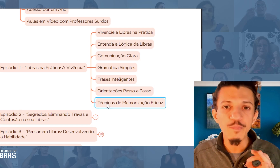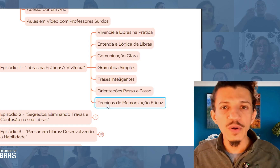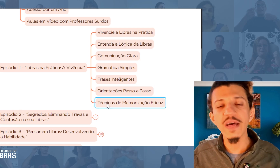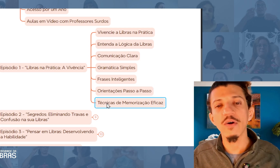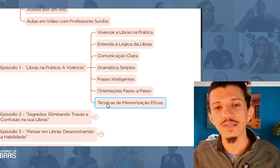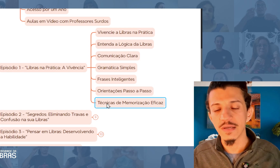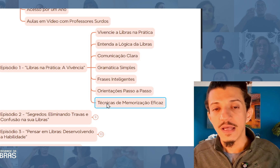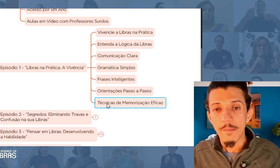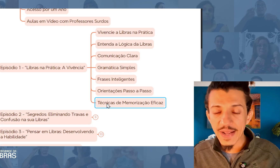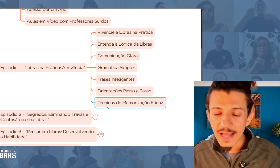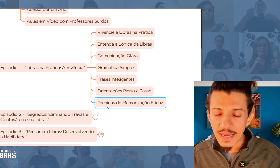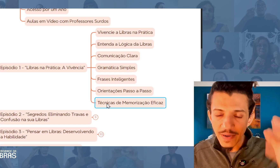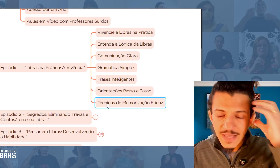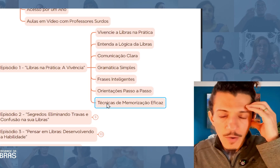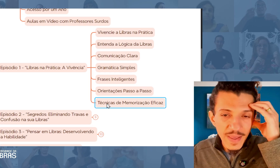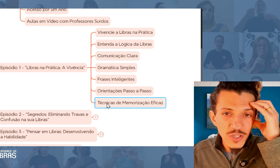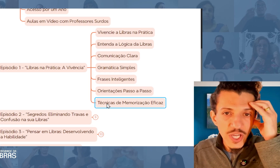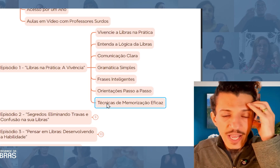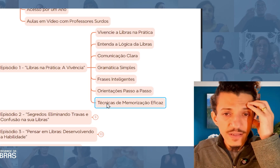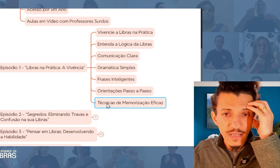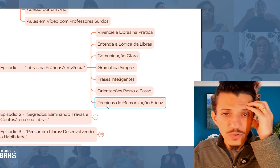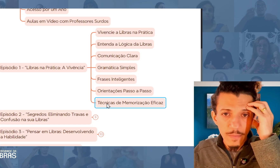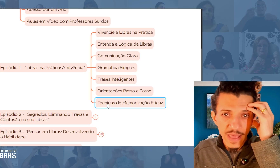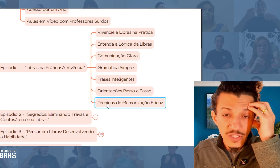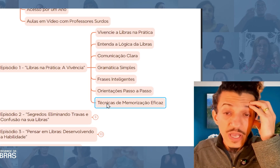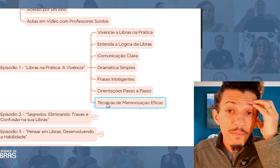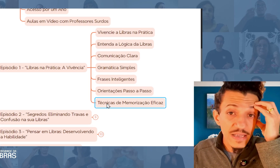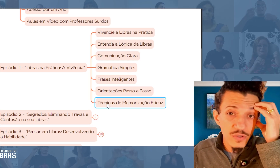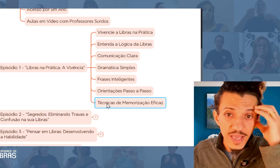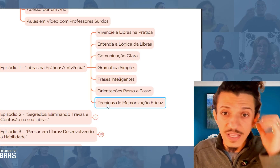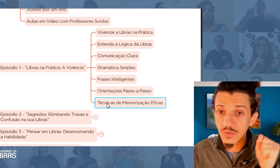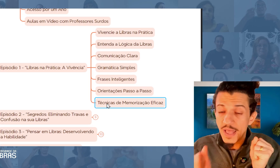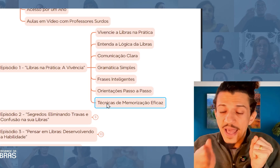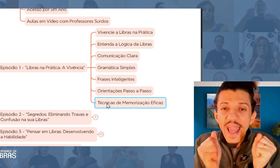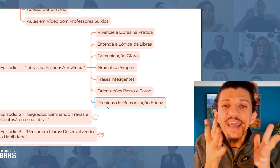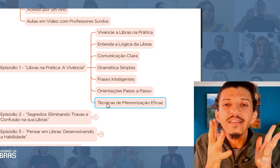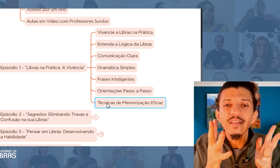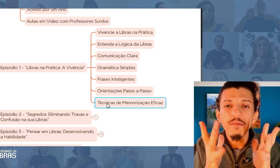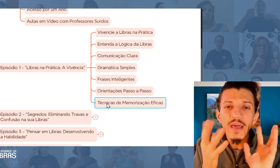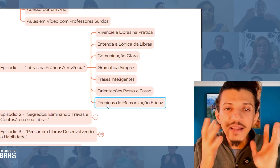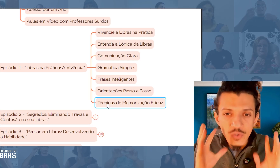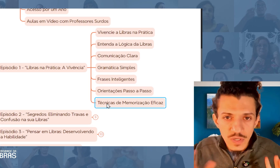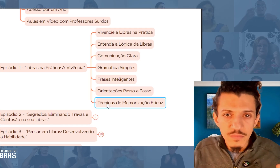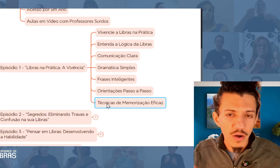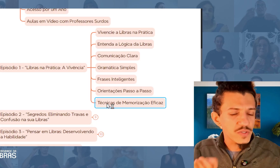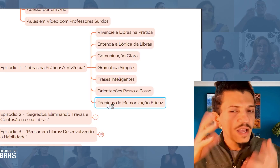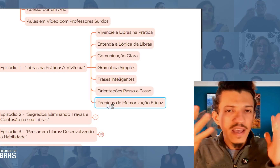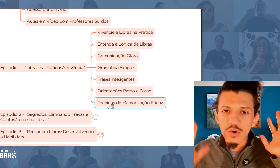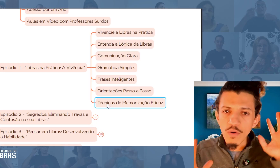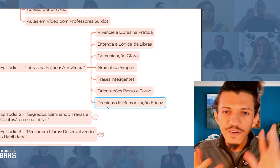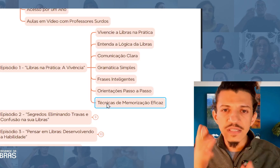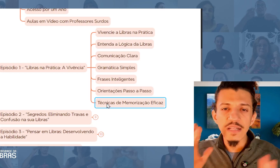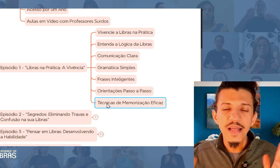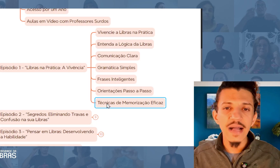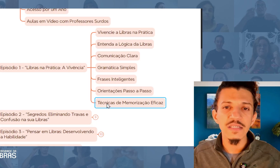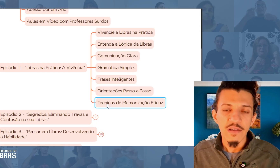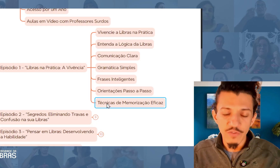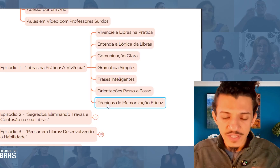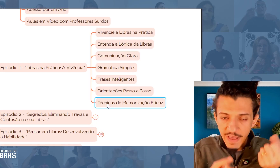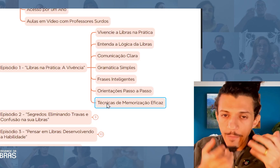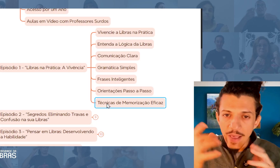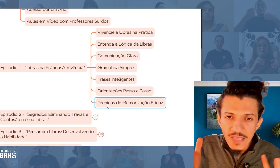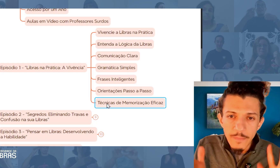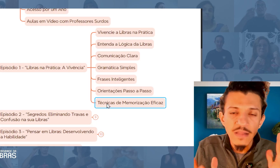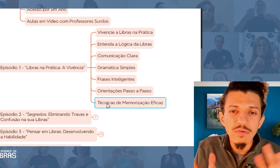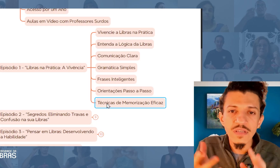memorização poderosa para que a Libras realmente entre na sua mente e, mais do que isso, entre também nas suas mãos e com facilidade você